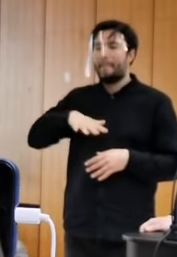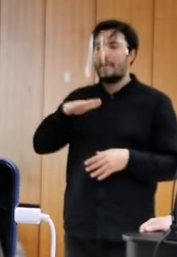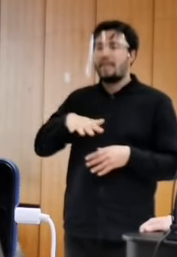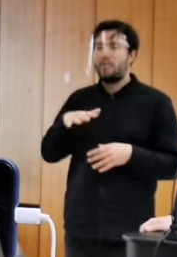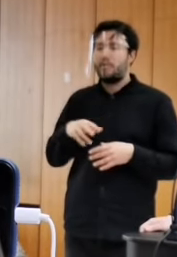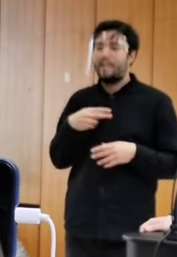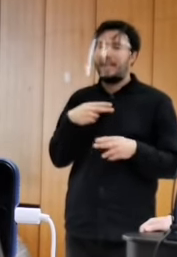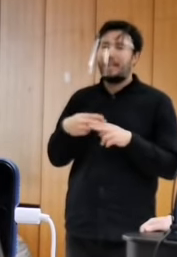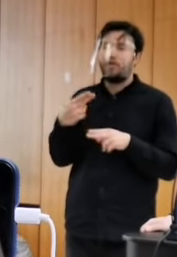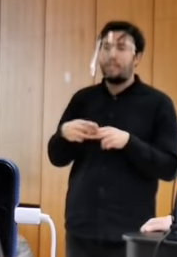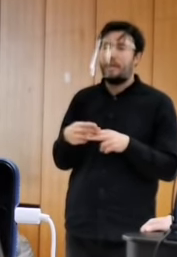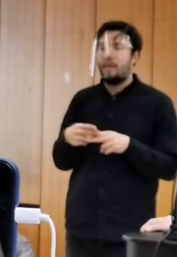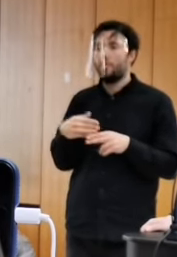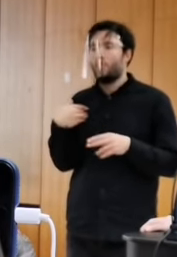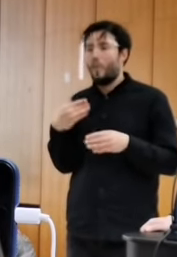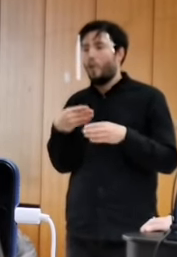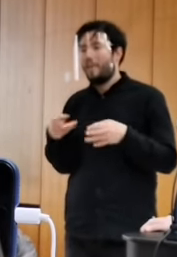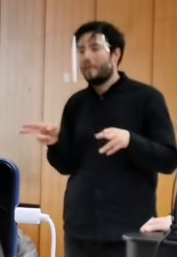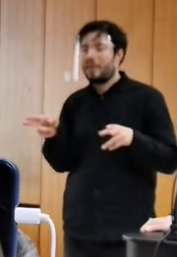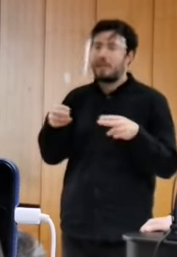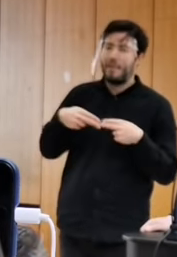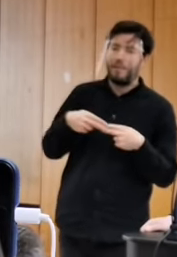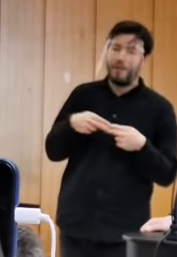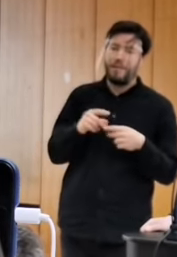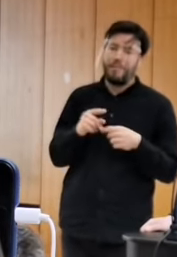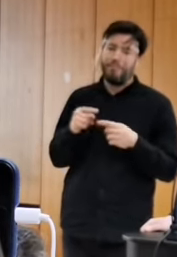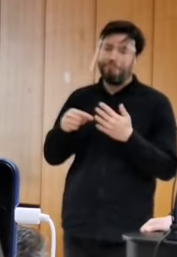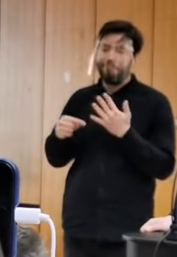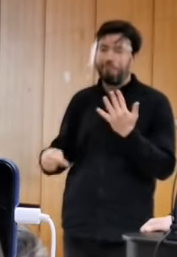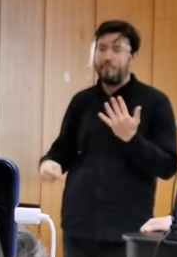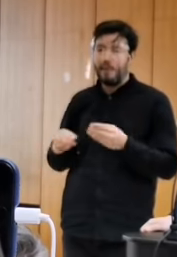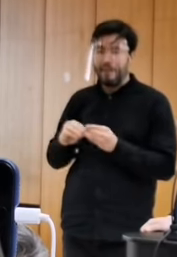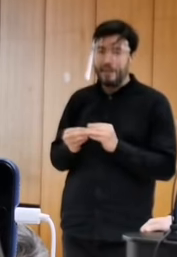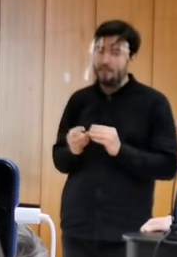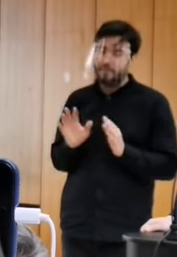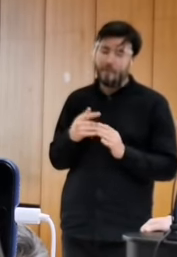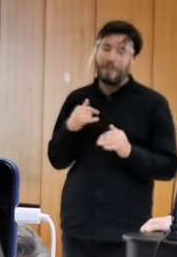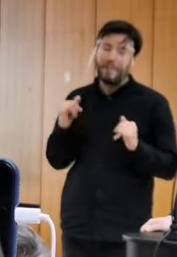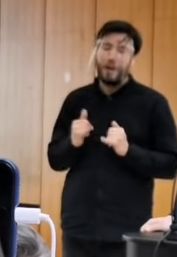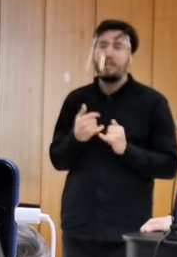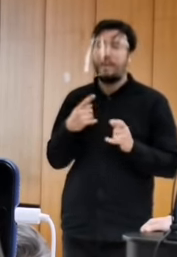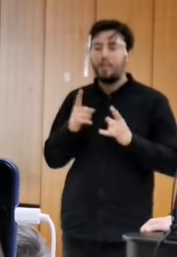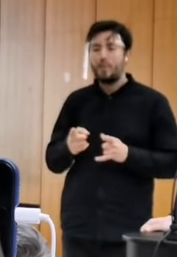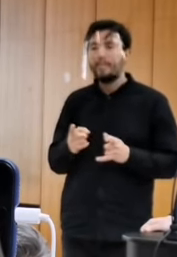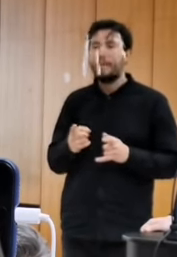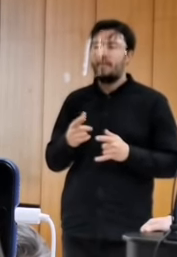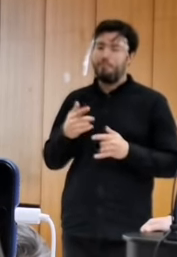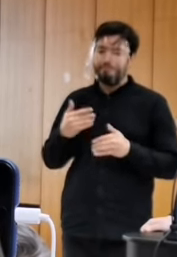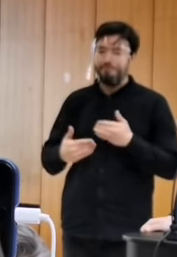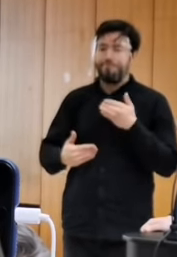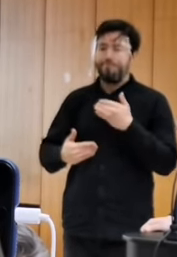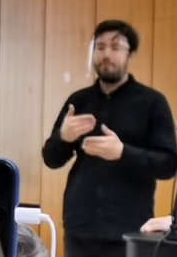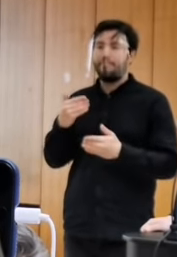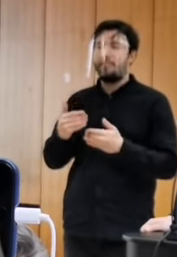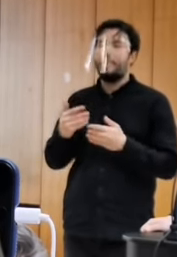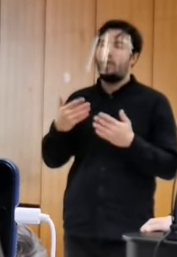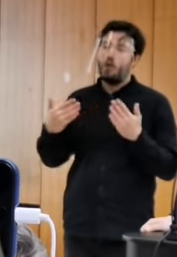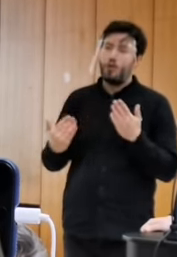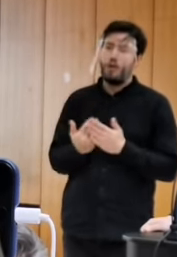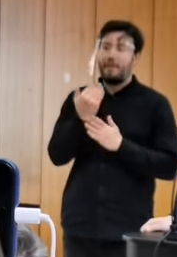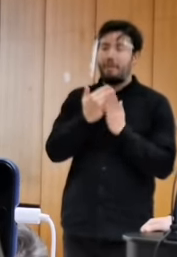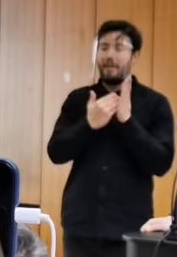proste riešime otvorenie a zatvorenie škôl a podobné iné veci. My naozaj sa musíme dostať do toho štádia, aby sme nanovo určili jasné pravidlá,